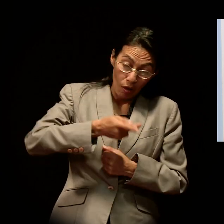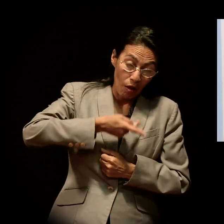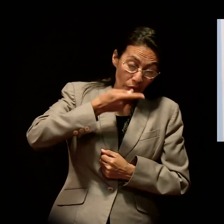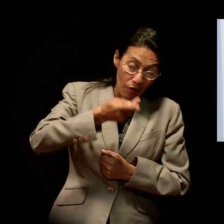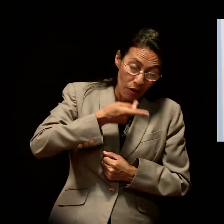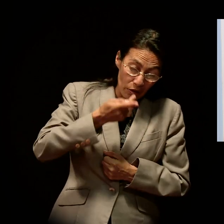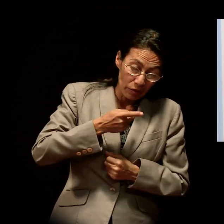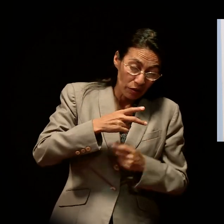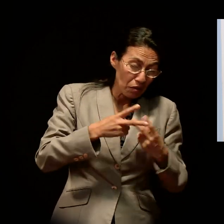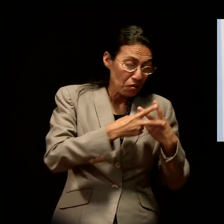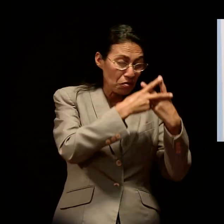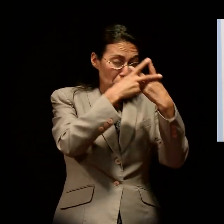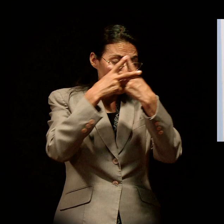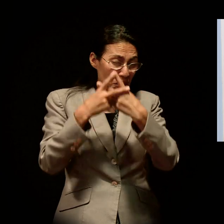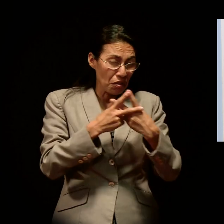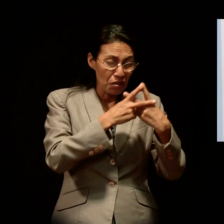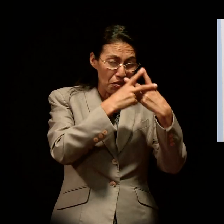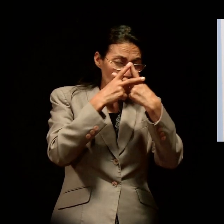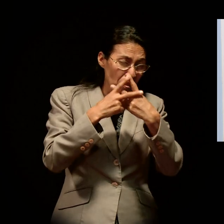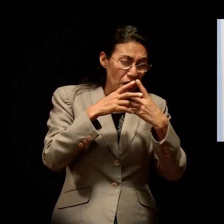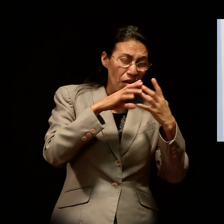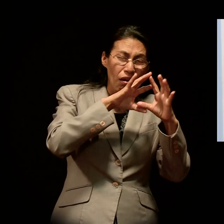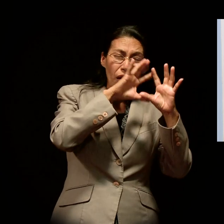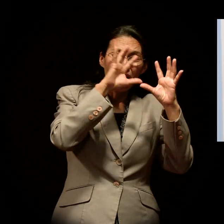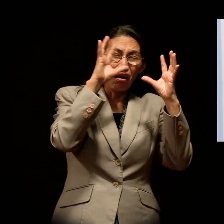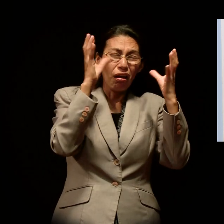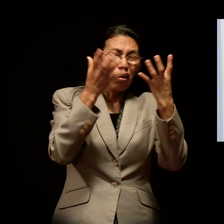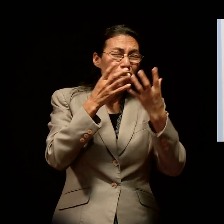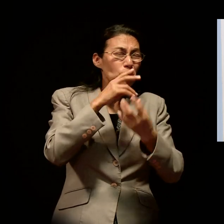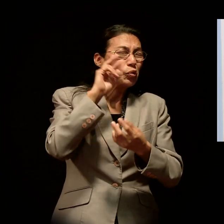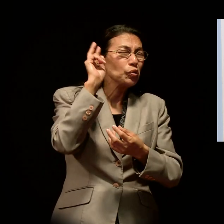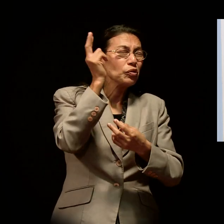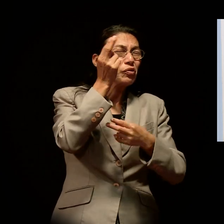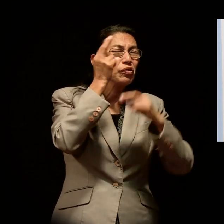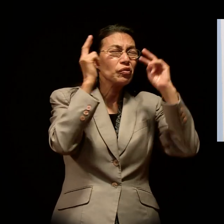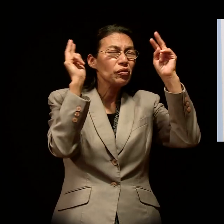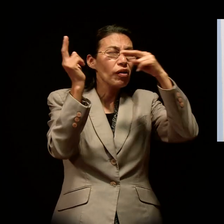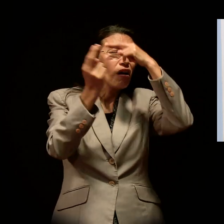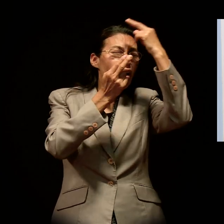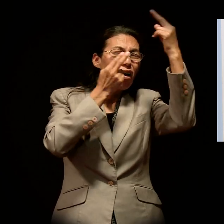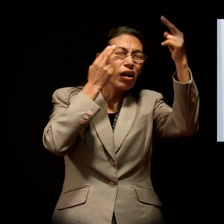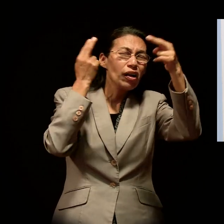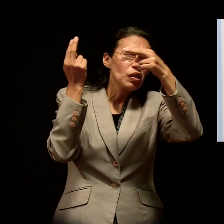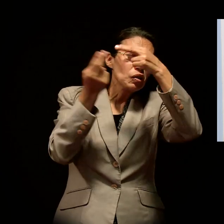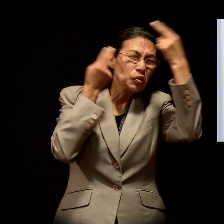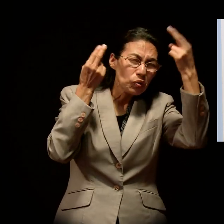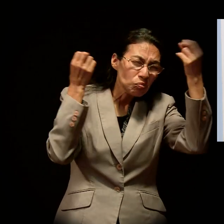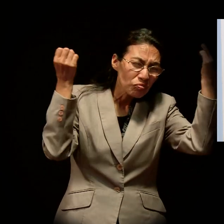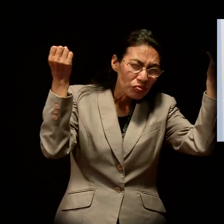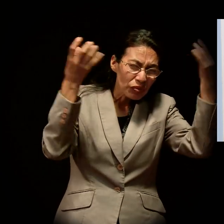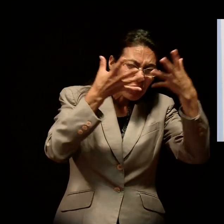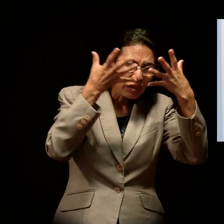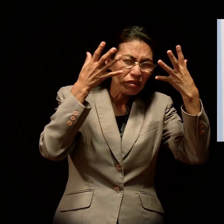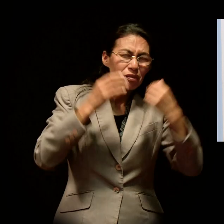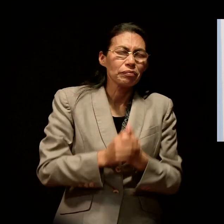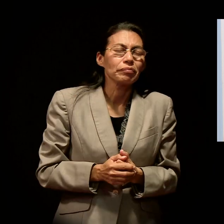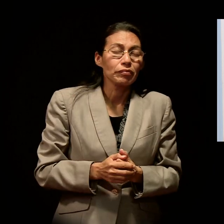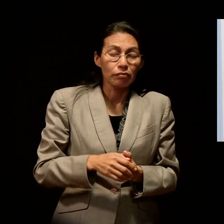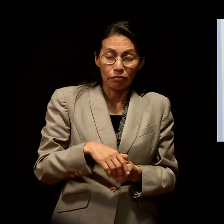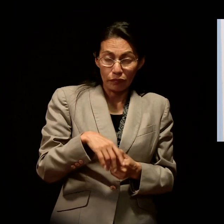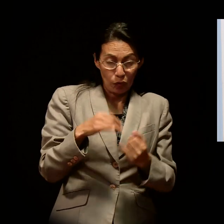palabra trajiste a la existencia las grandes estrellas los mundos las Galaxias las constelaciones